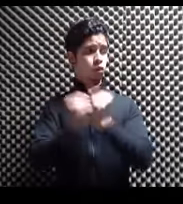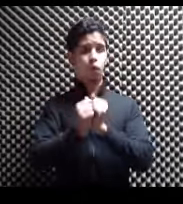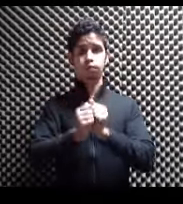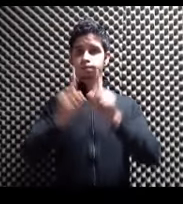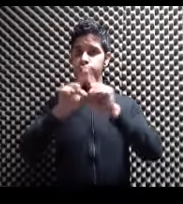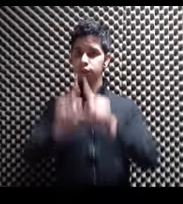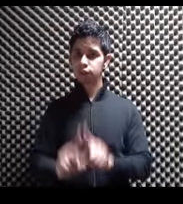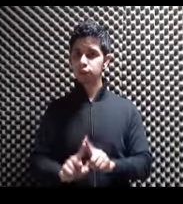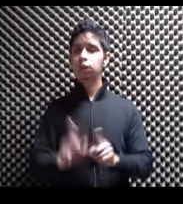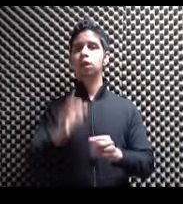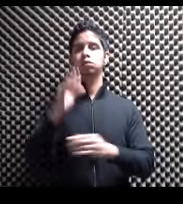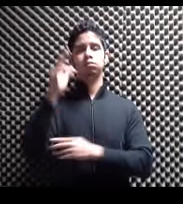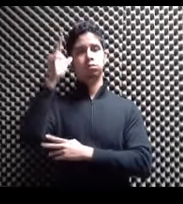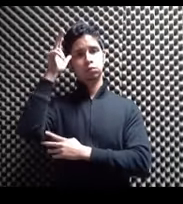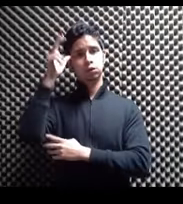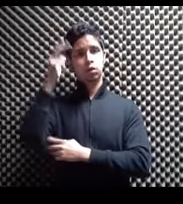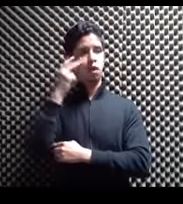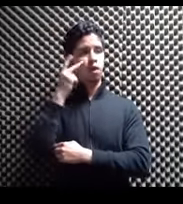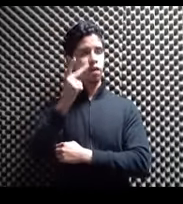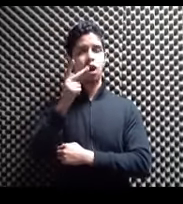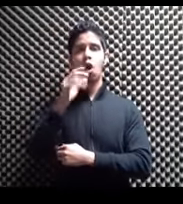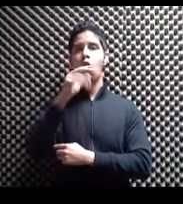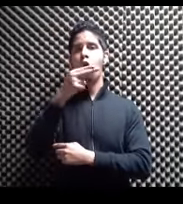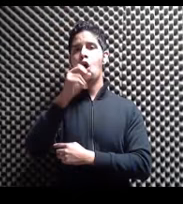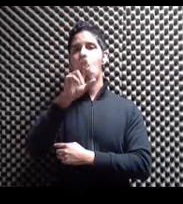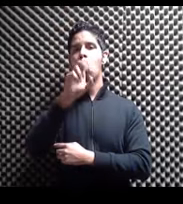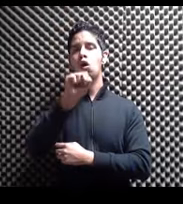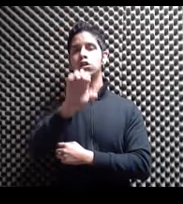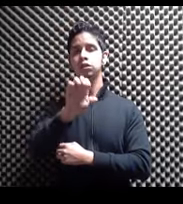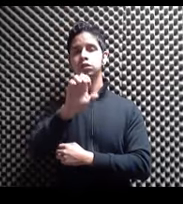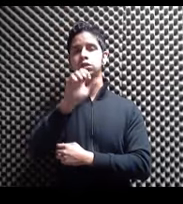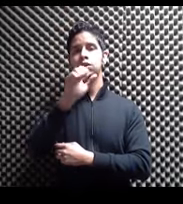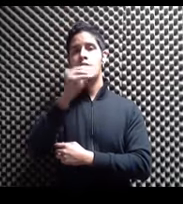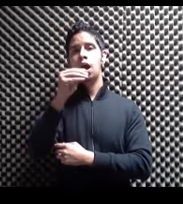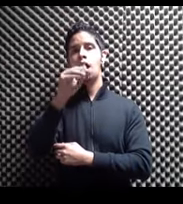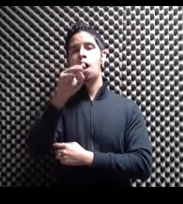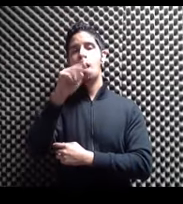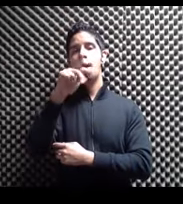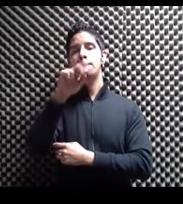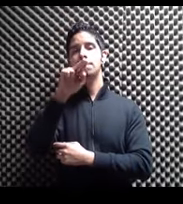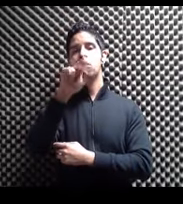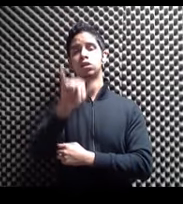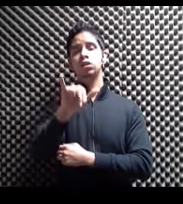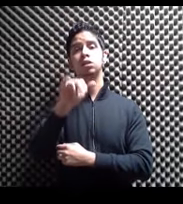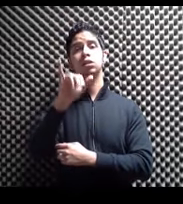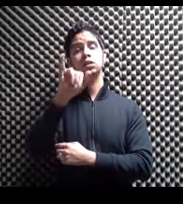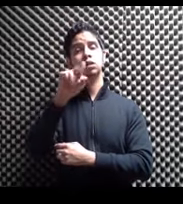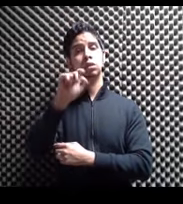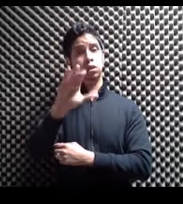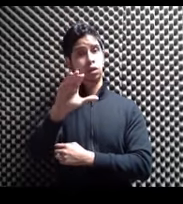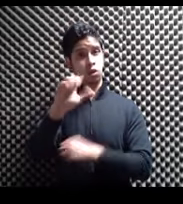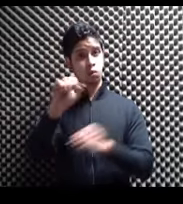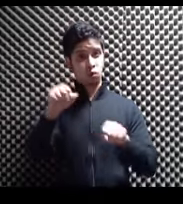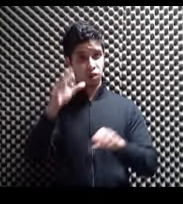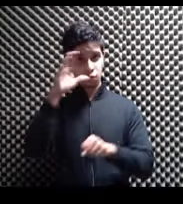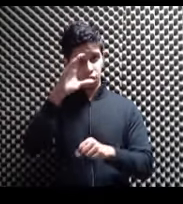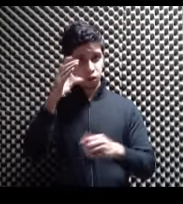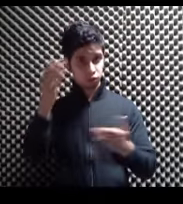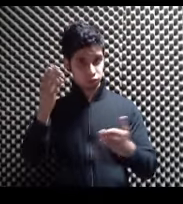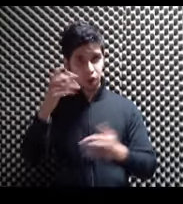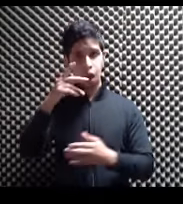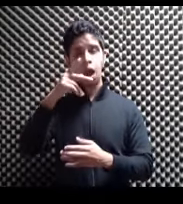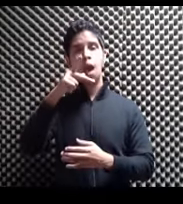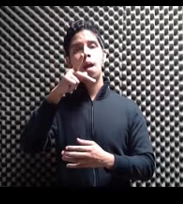Inc. ayuda a caballos maltratados de Puerto Rico. Y que la, pueden buscarlo por PayPal. Si quieren dar algún